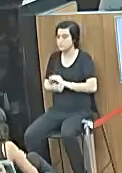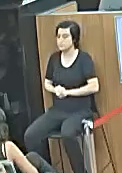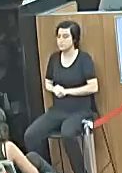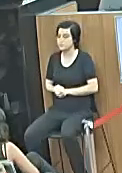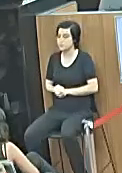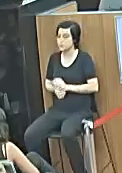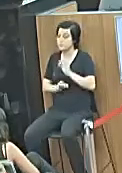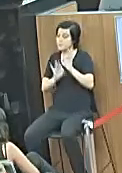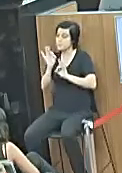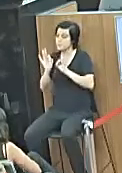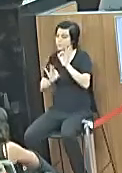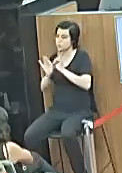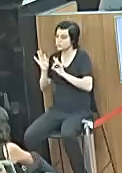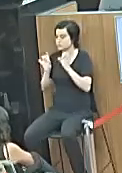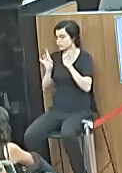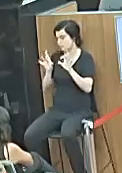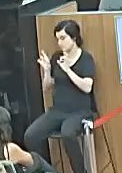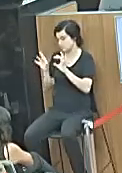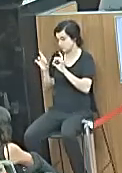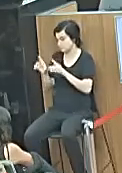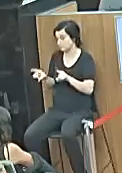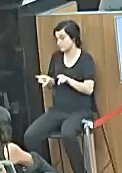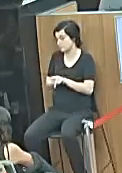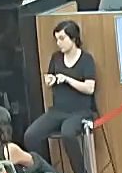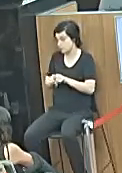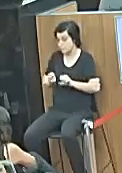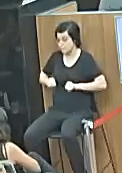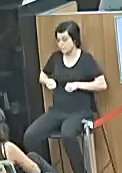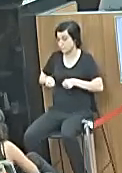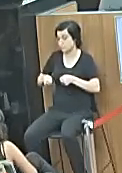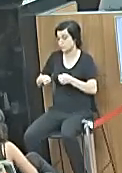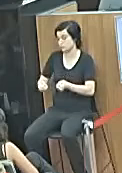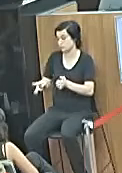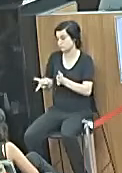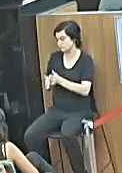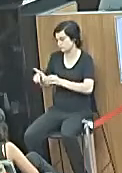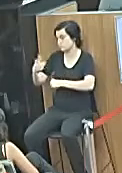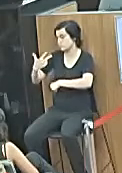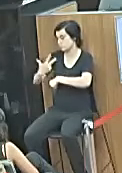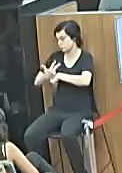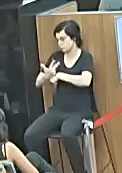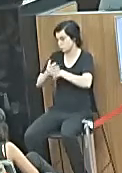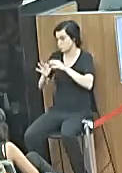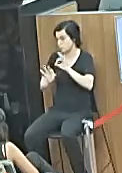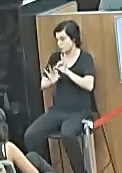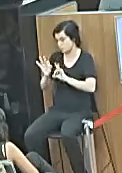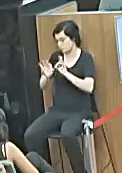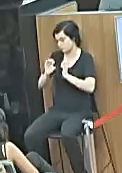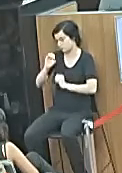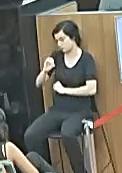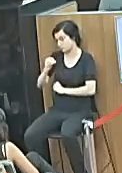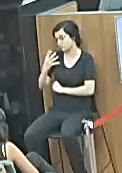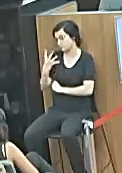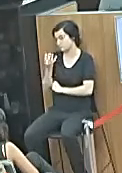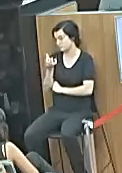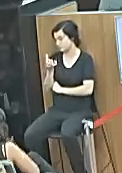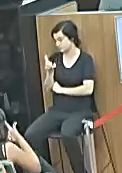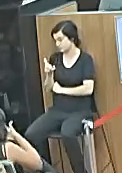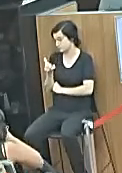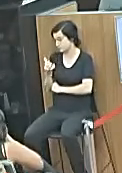projetos especiais de promoção proteção de idosos do programa 0 46